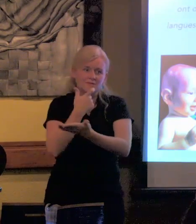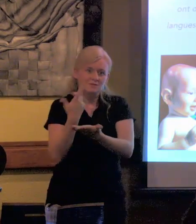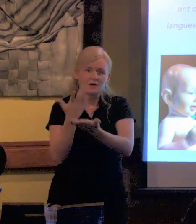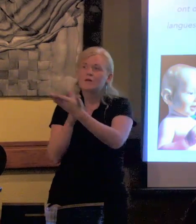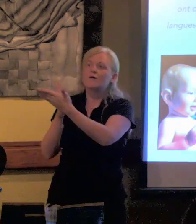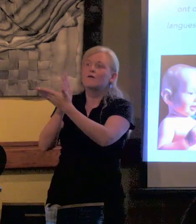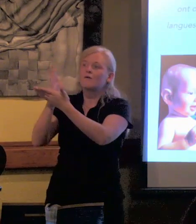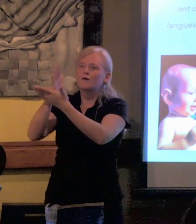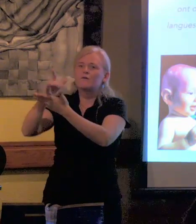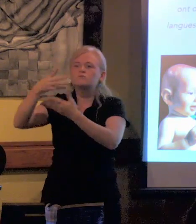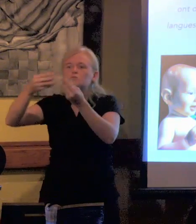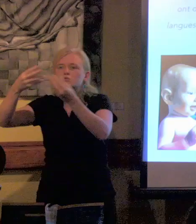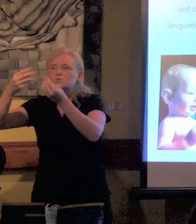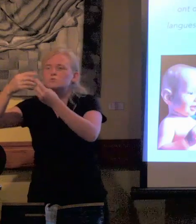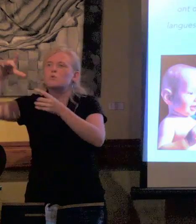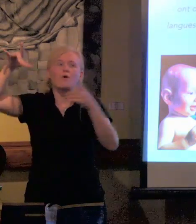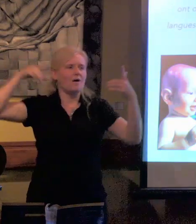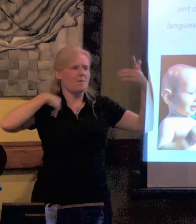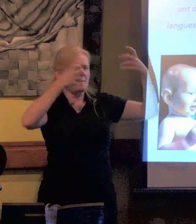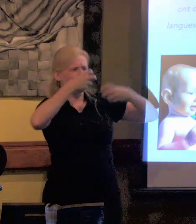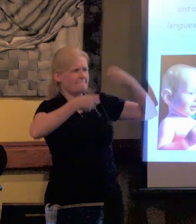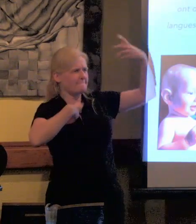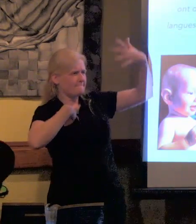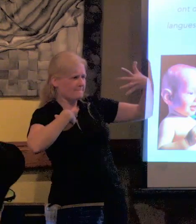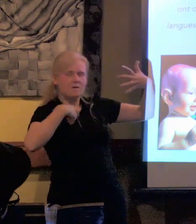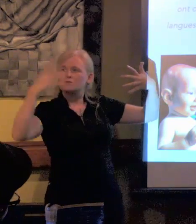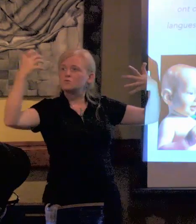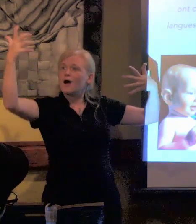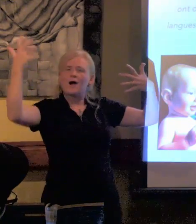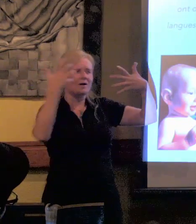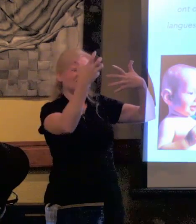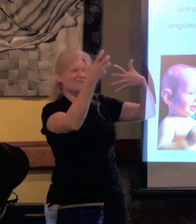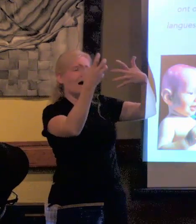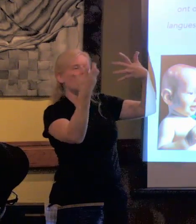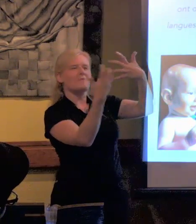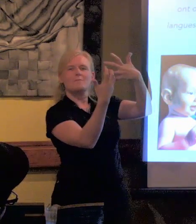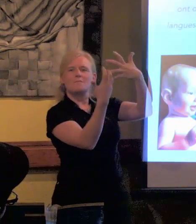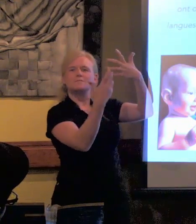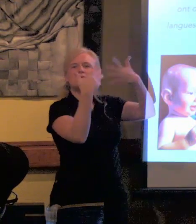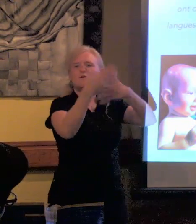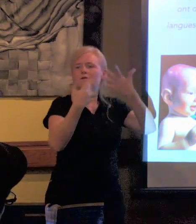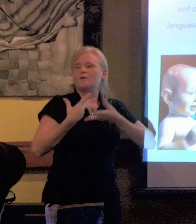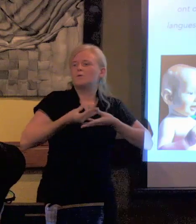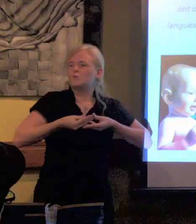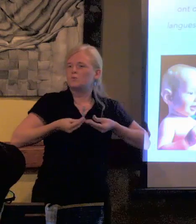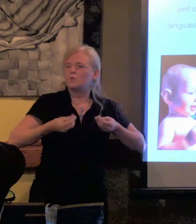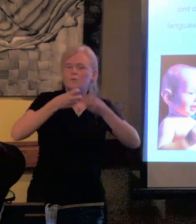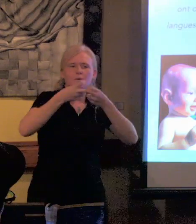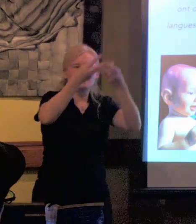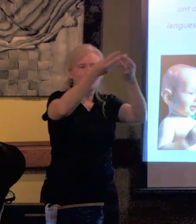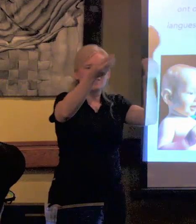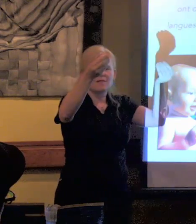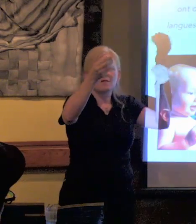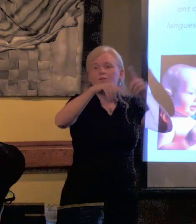pour justement de trouver des pistes de solutions, de collaboration entre les personnes sourdes et les personnes entendantes, à savoir, bon, quelle serait la solution idéale face